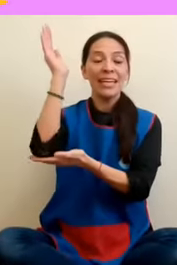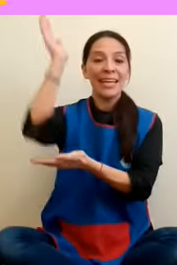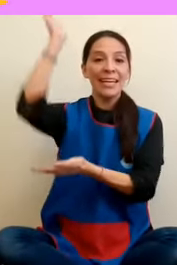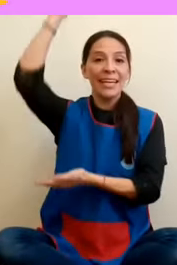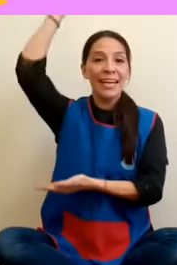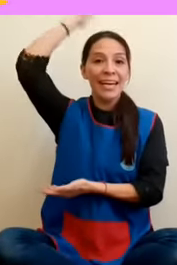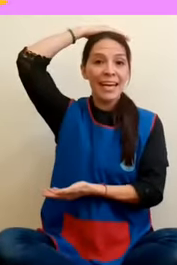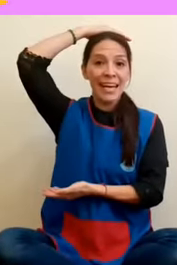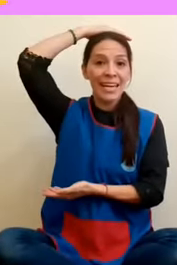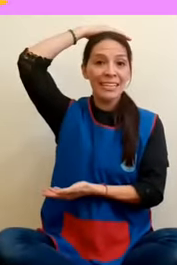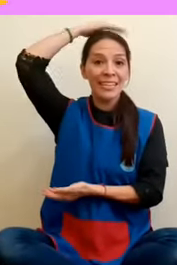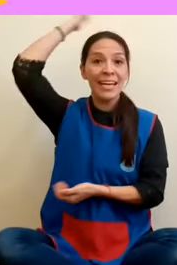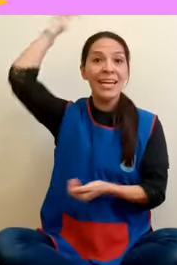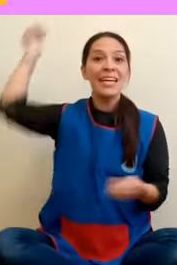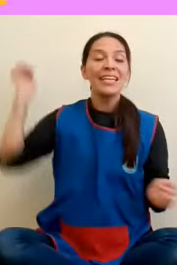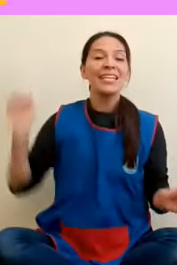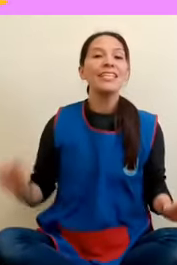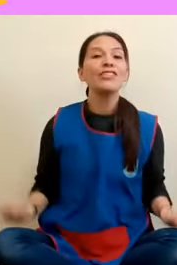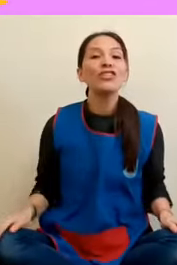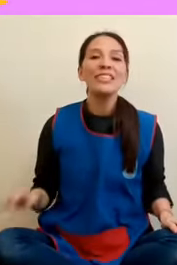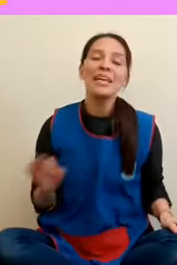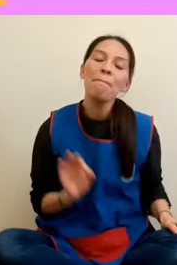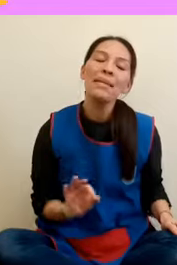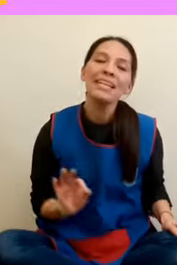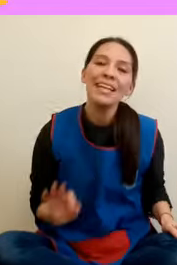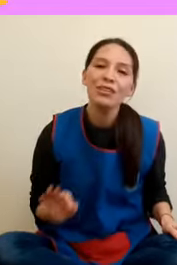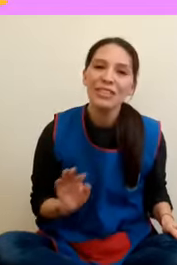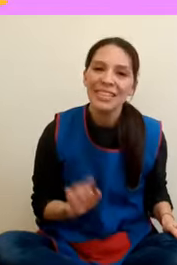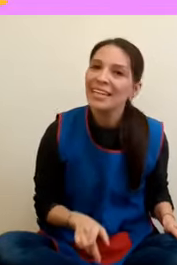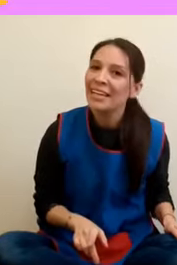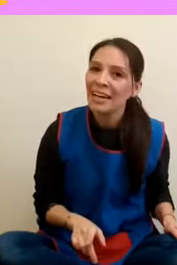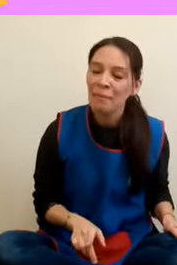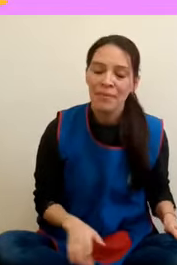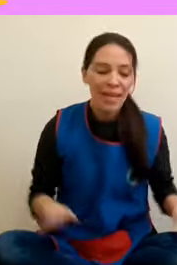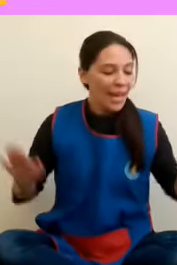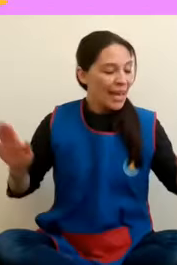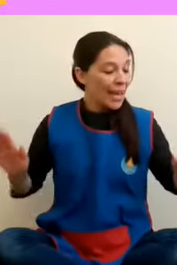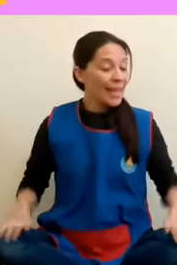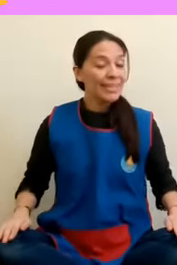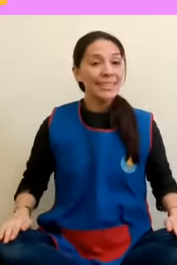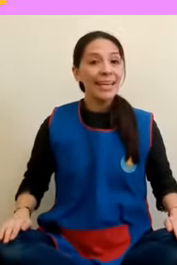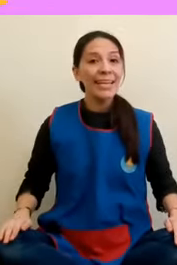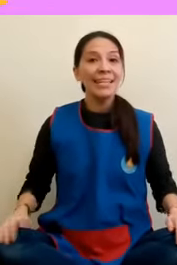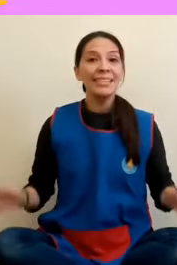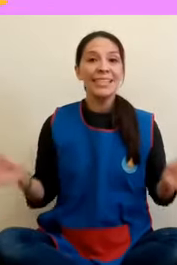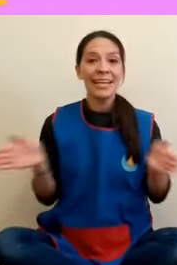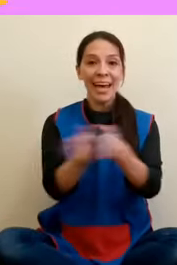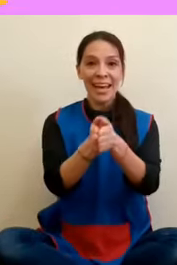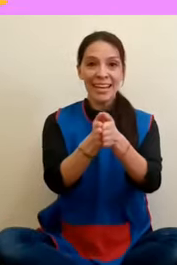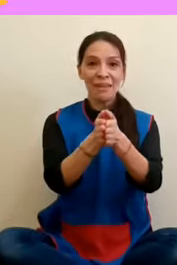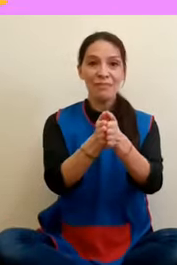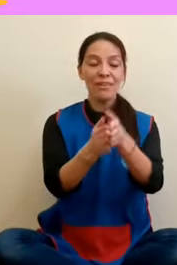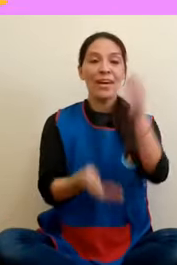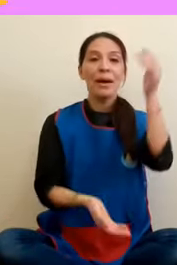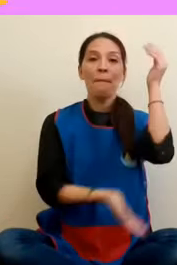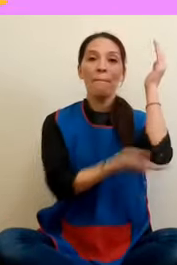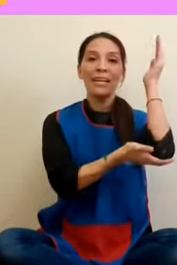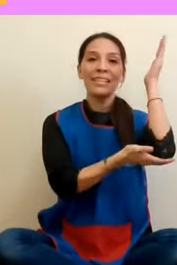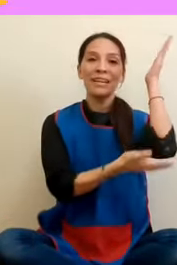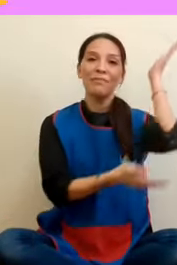que le eche. Y yo siempre trato de seguirla. Échale leche al café, para hacer café